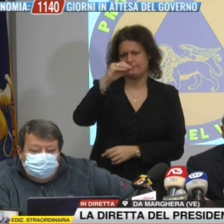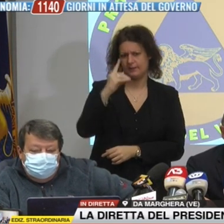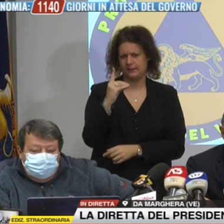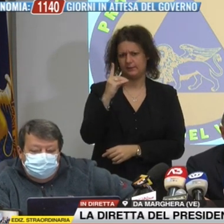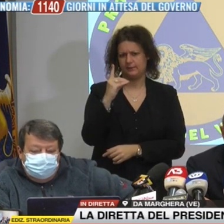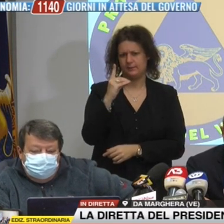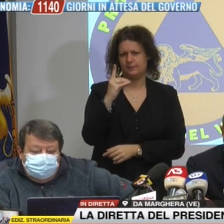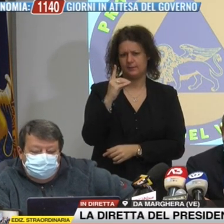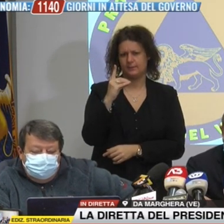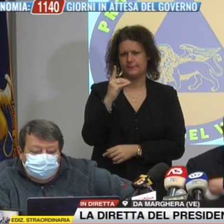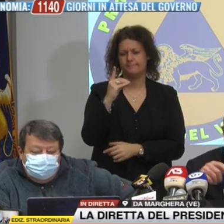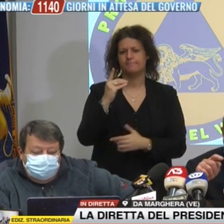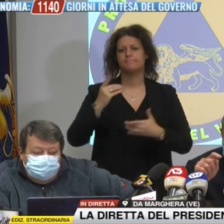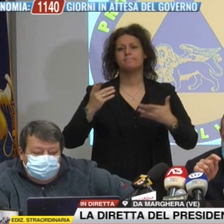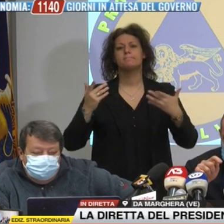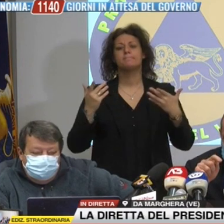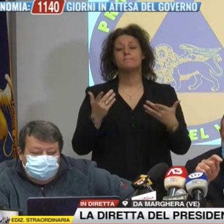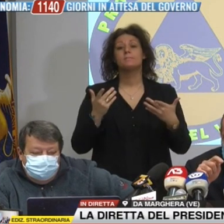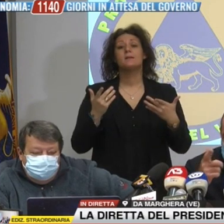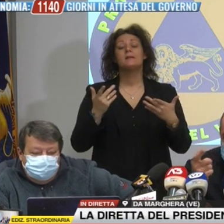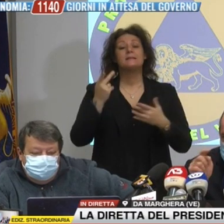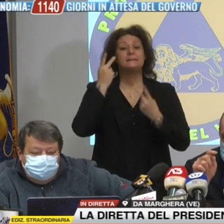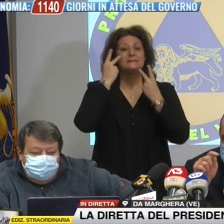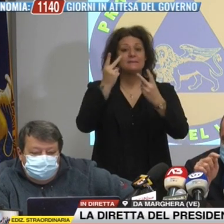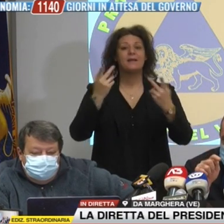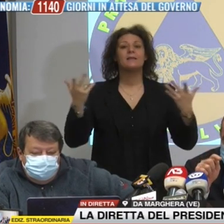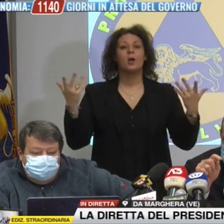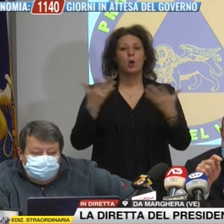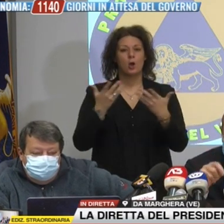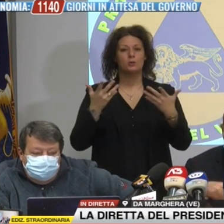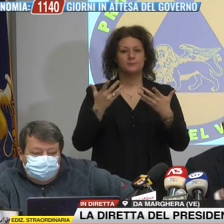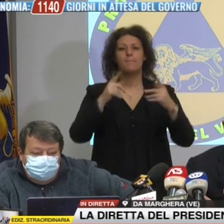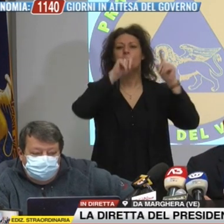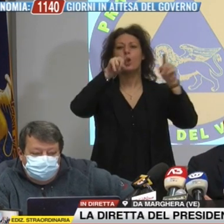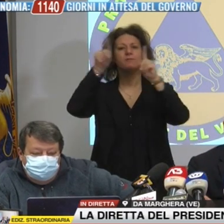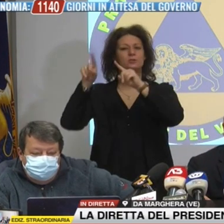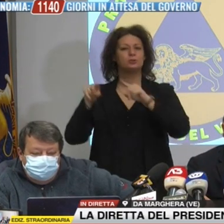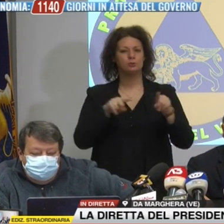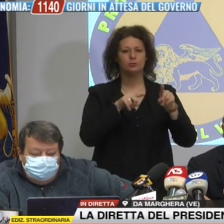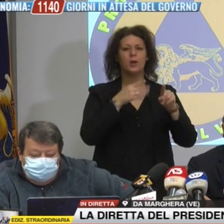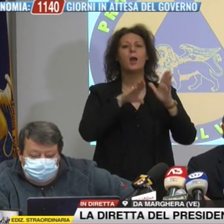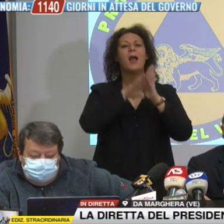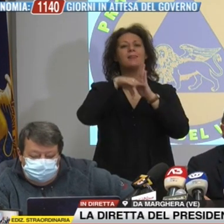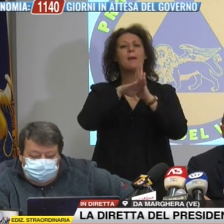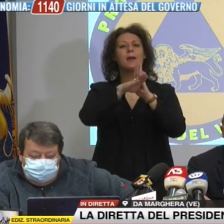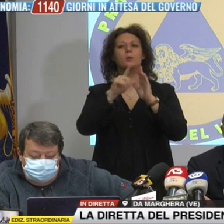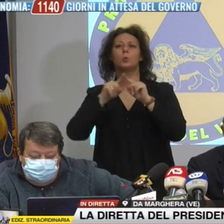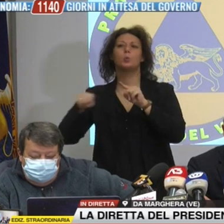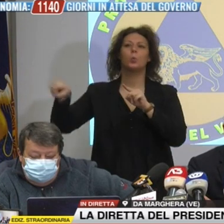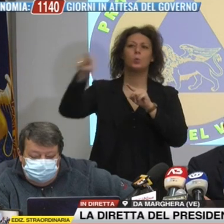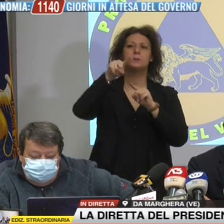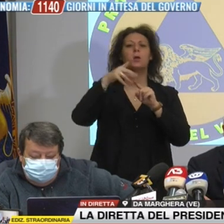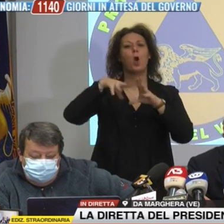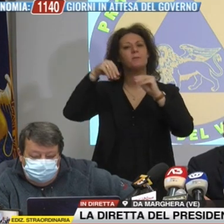la tendenza timida è quella che si vede che tutte le curve tranne Venezia hanno una tendenza a